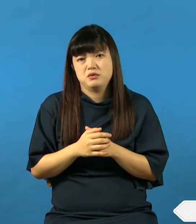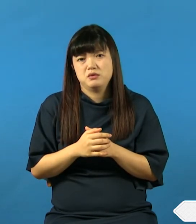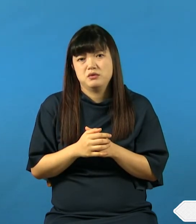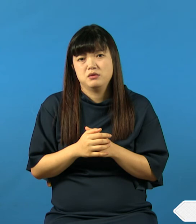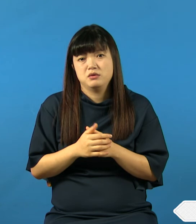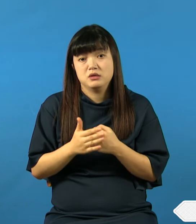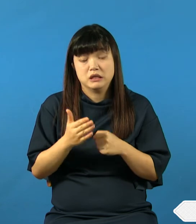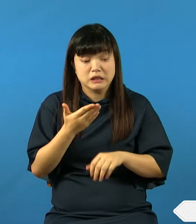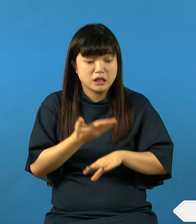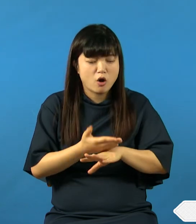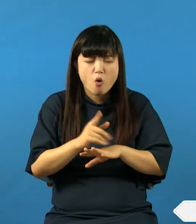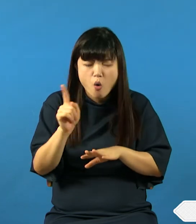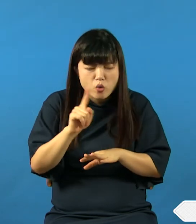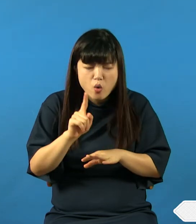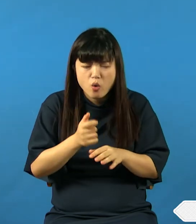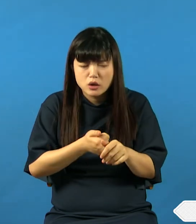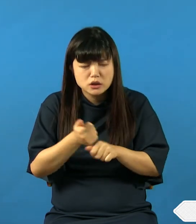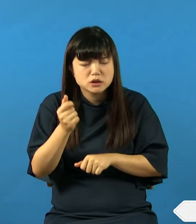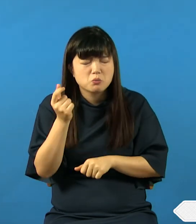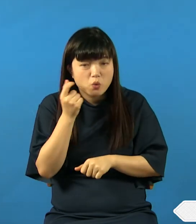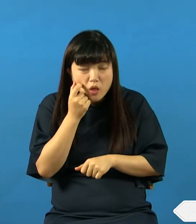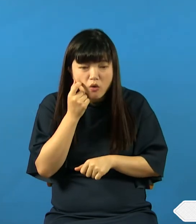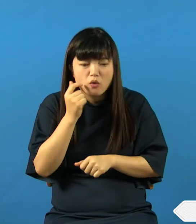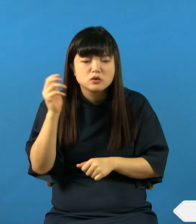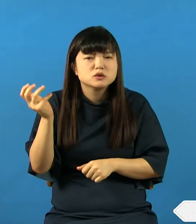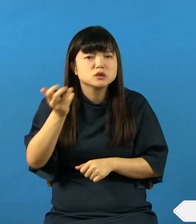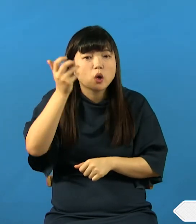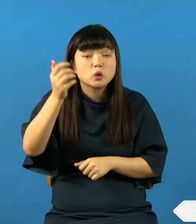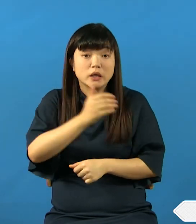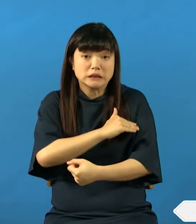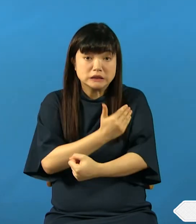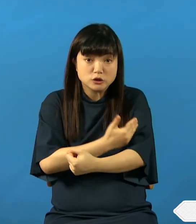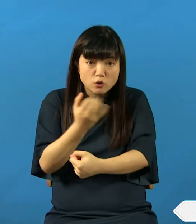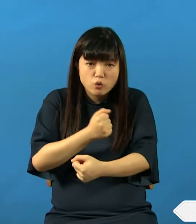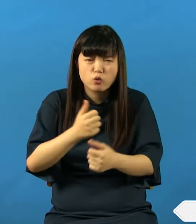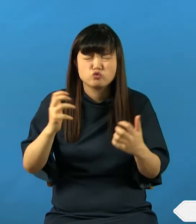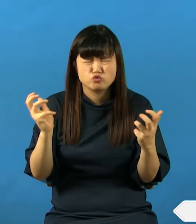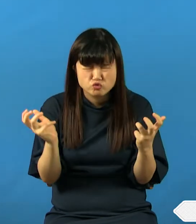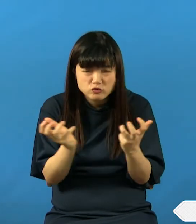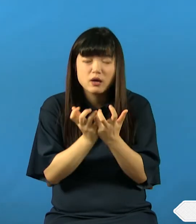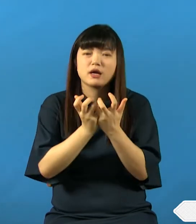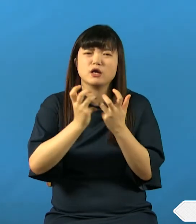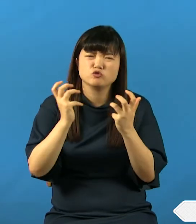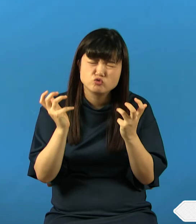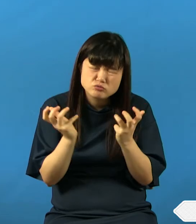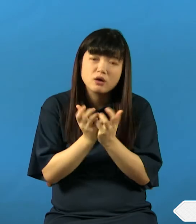그래서 다른 어떤 것으로도 이길 수 없고 오직 성령의 능력으로 충만케.